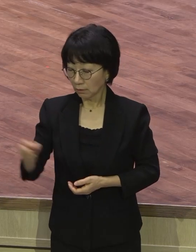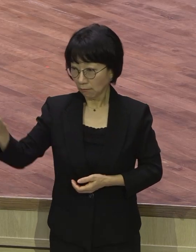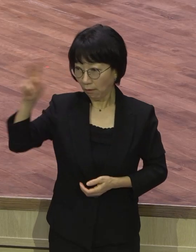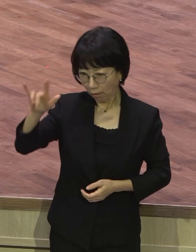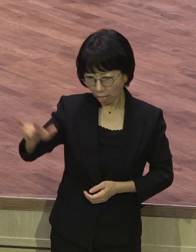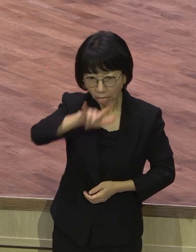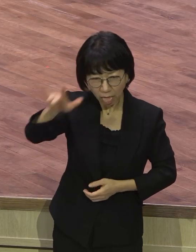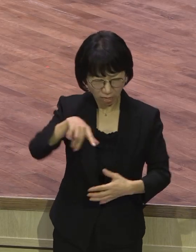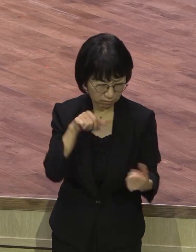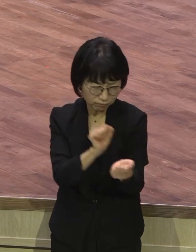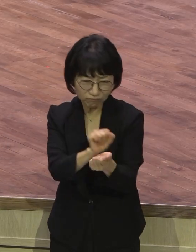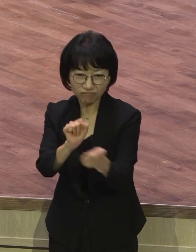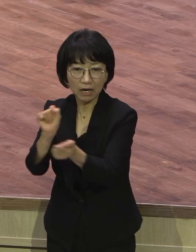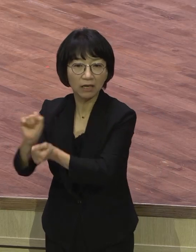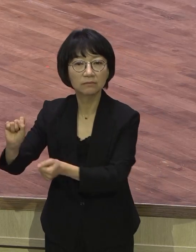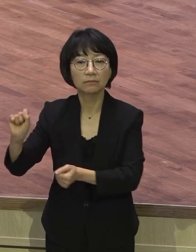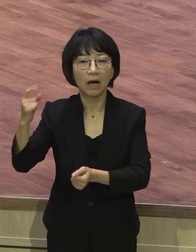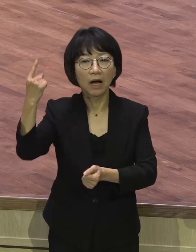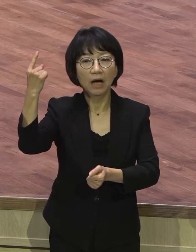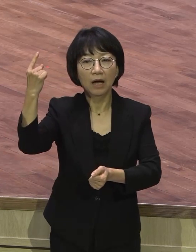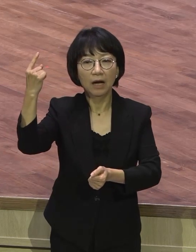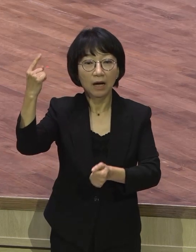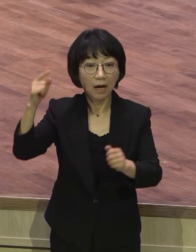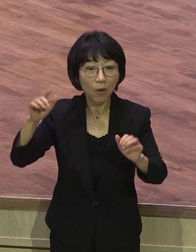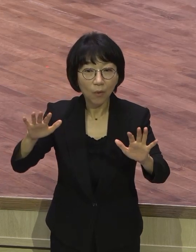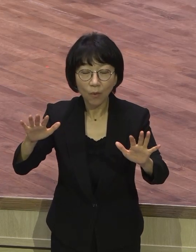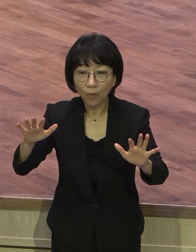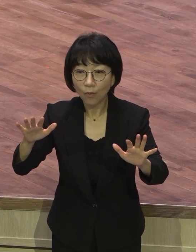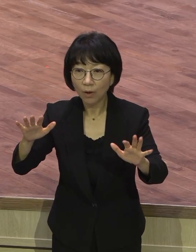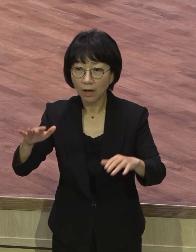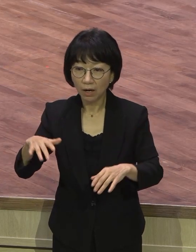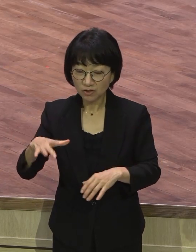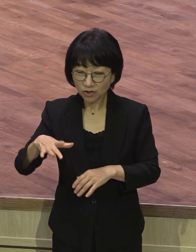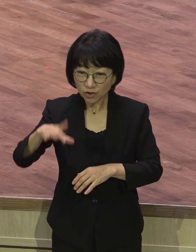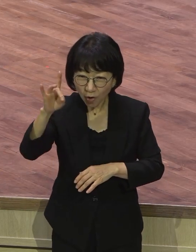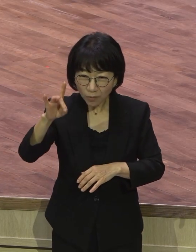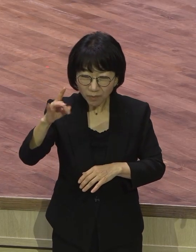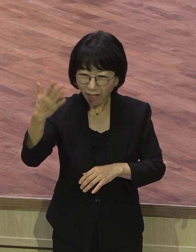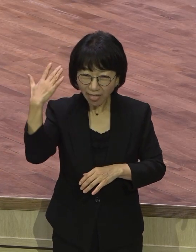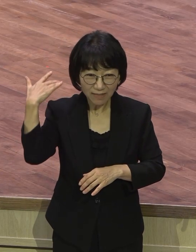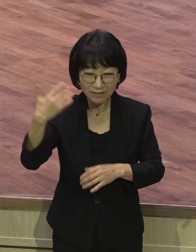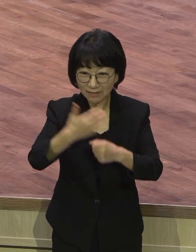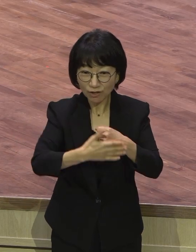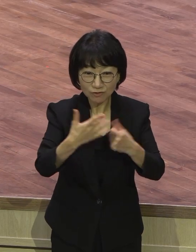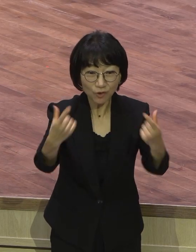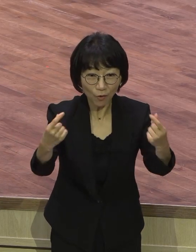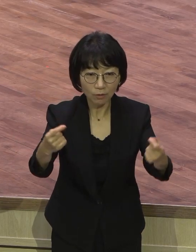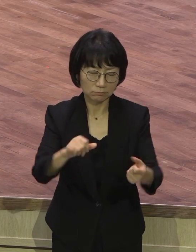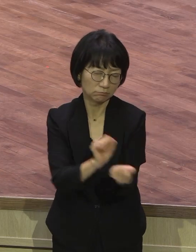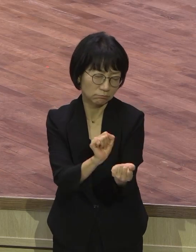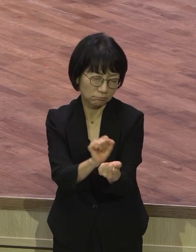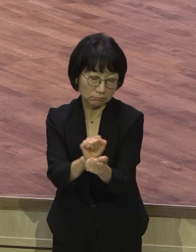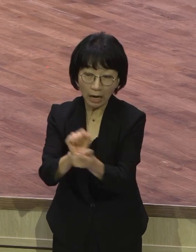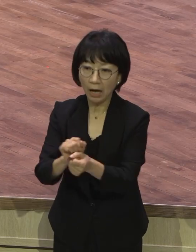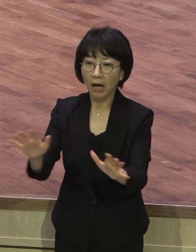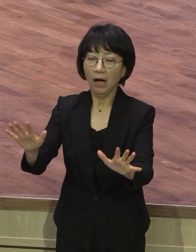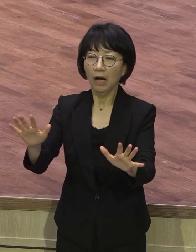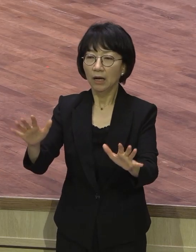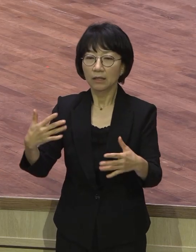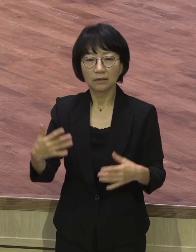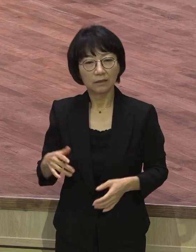코로나가 갑자기 막 마치 다시 시작하는 것처럼 그렇게 문제니까 할 수 없단 말이에요